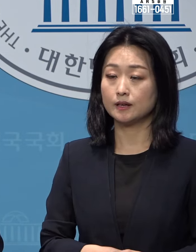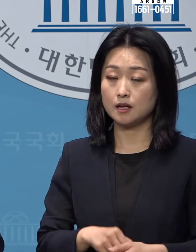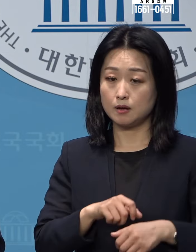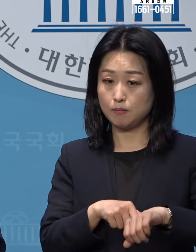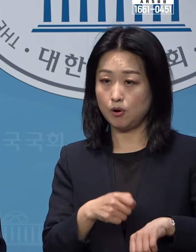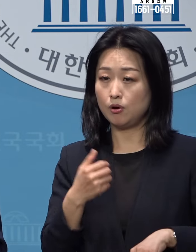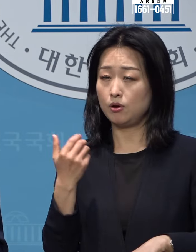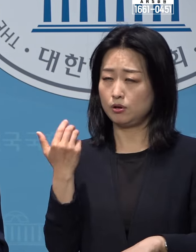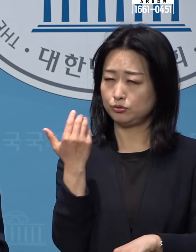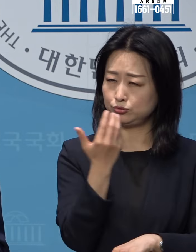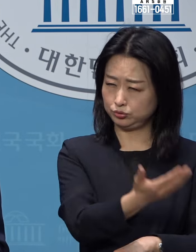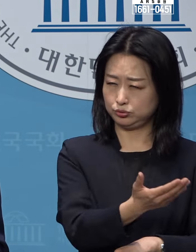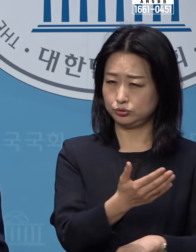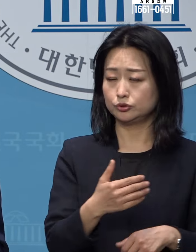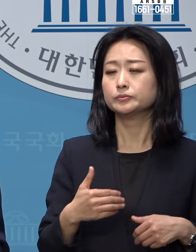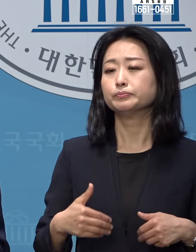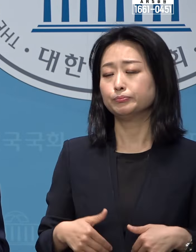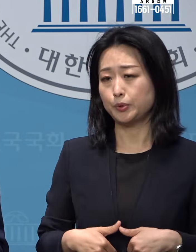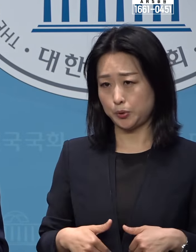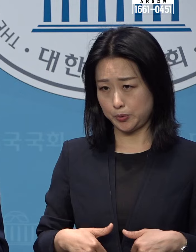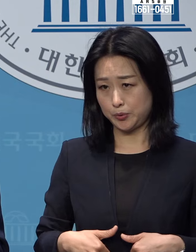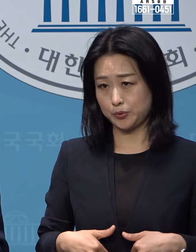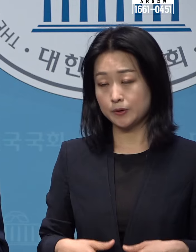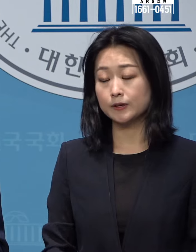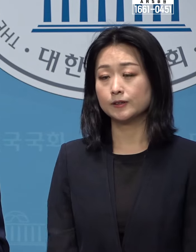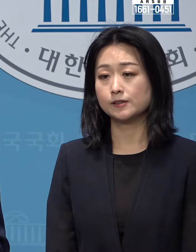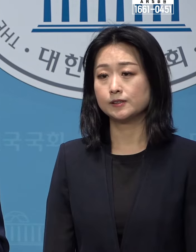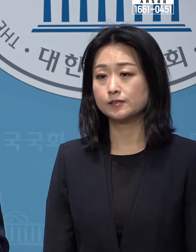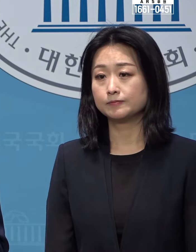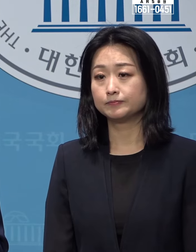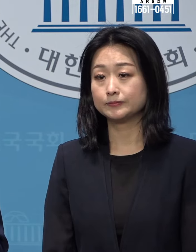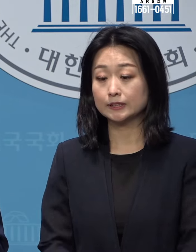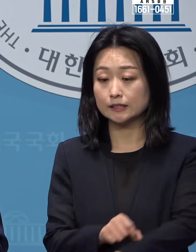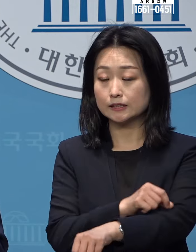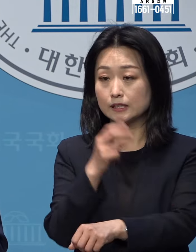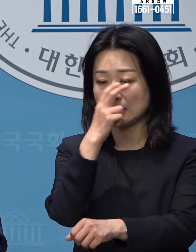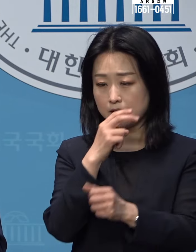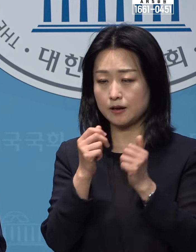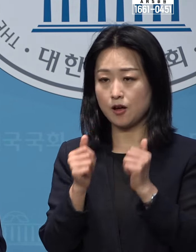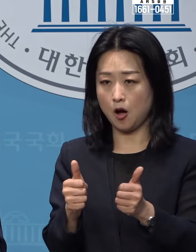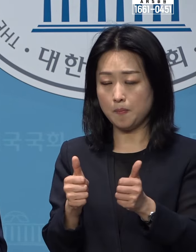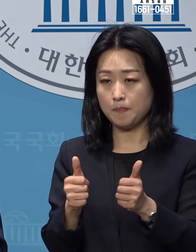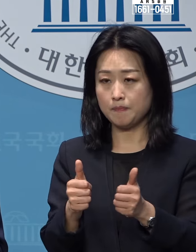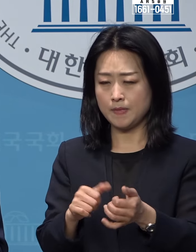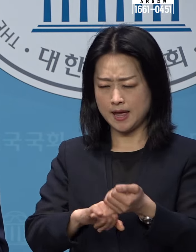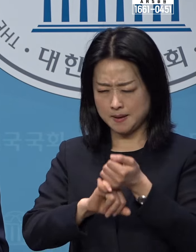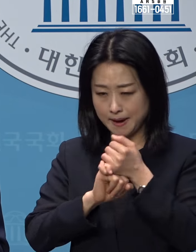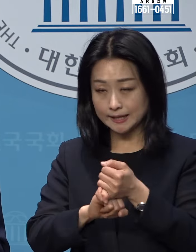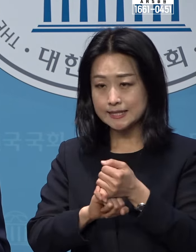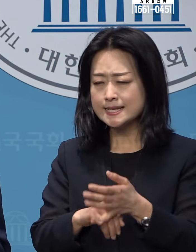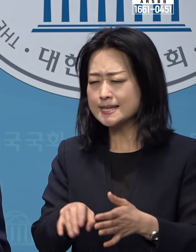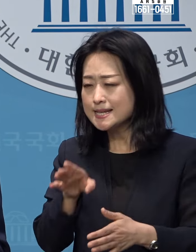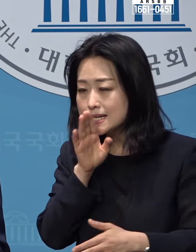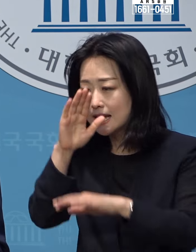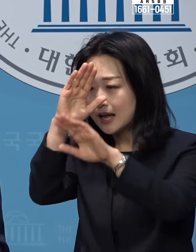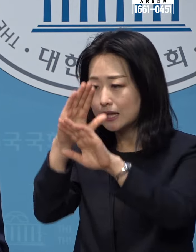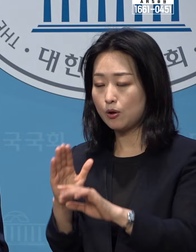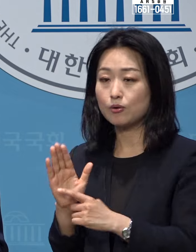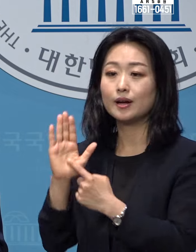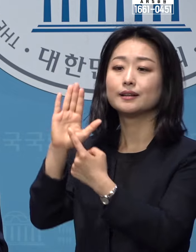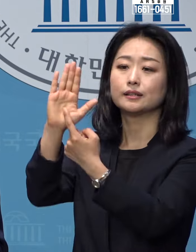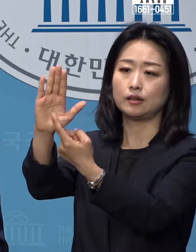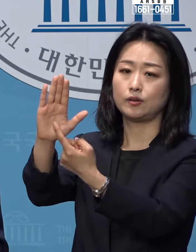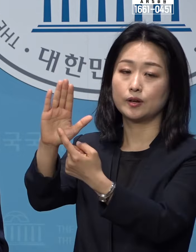처벌을 할 수밖에 없는 이유입니다. 특검을 통해서 저희는 반드시 진실을 되찾겠습니다.